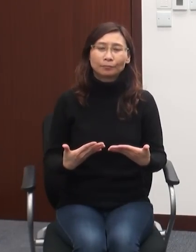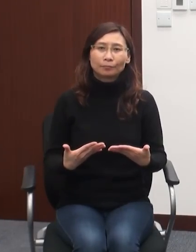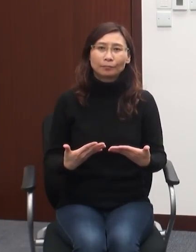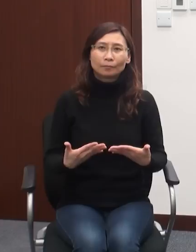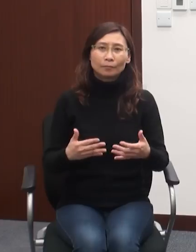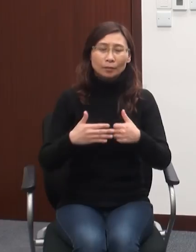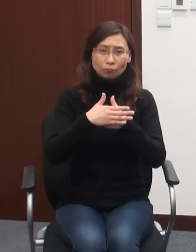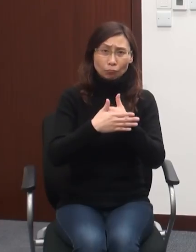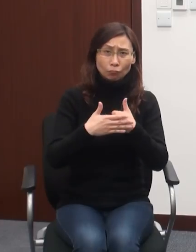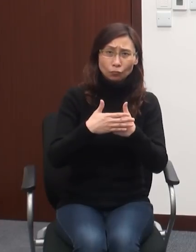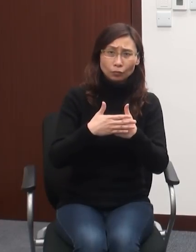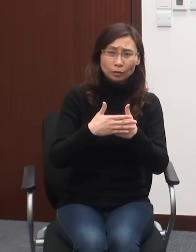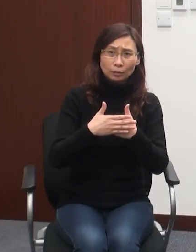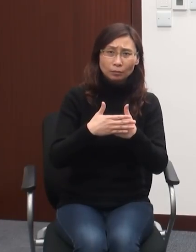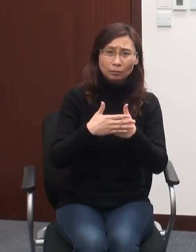佢哋依一個